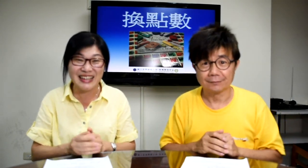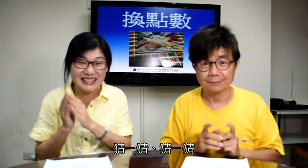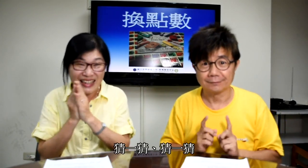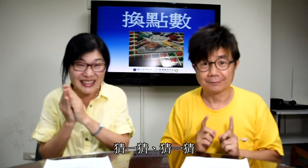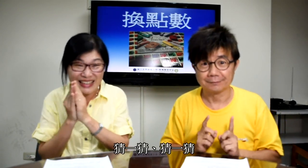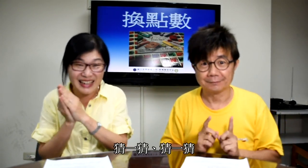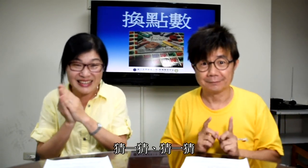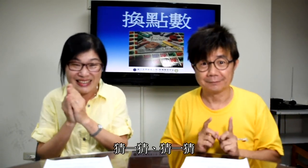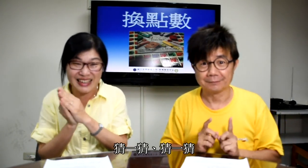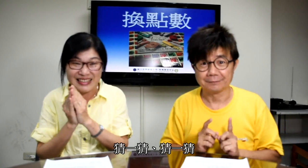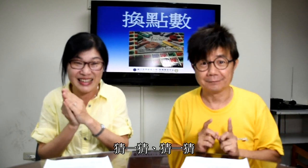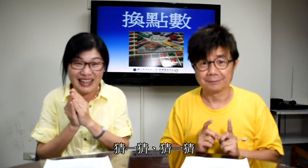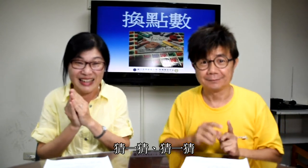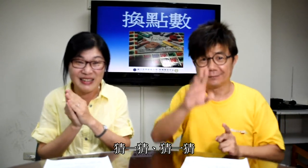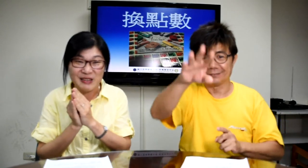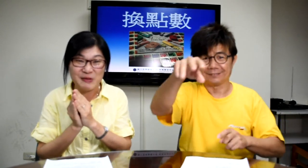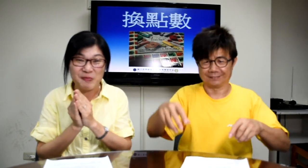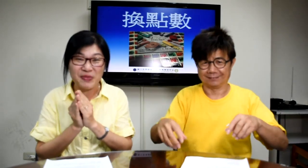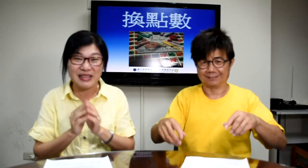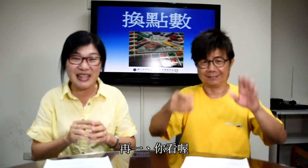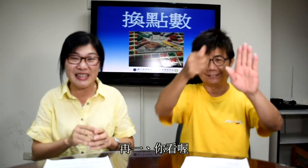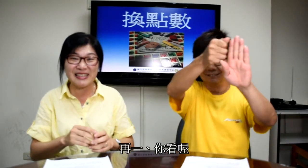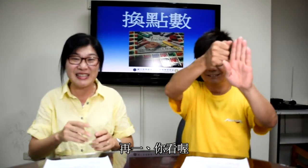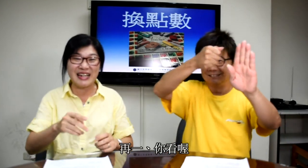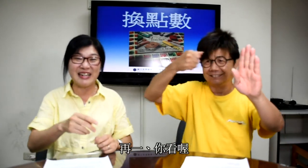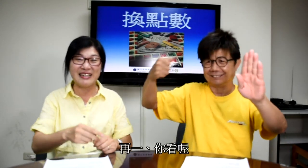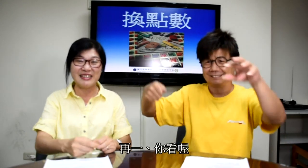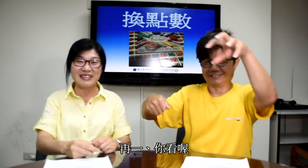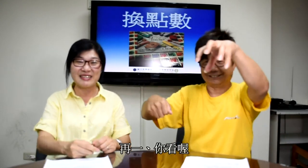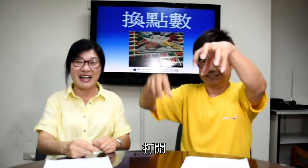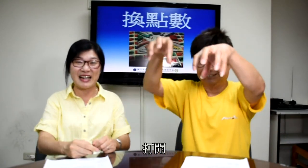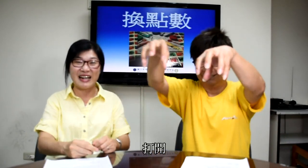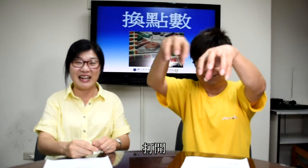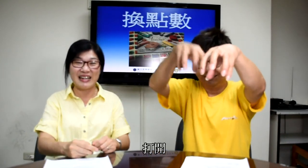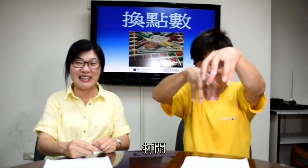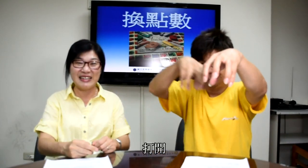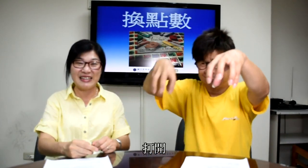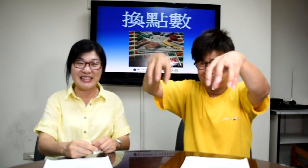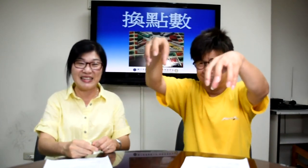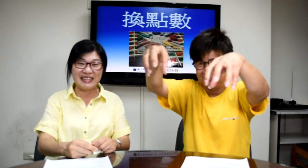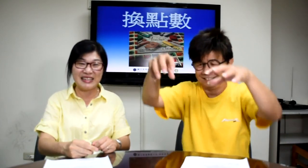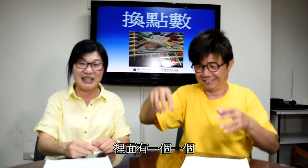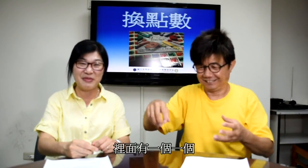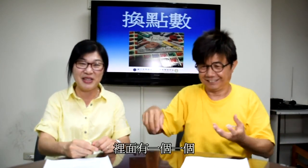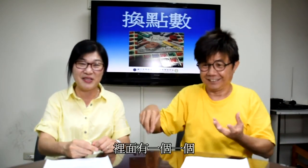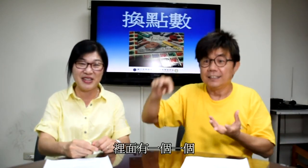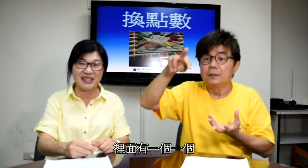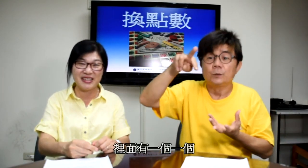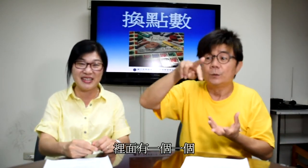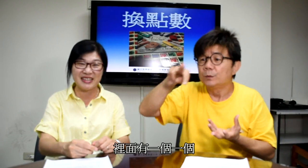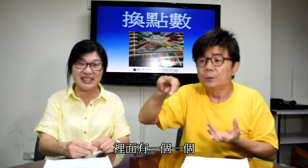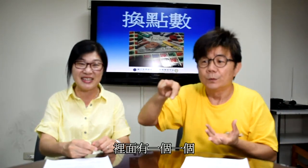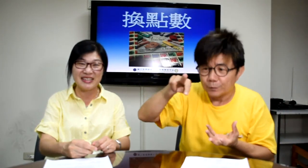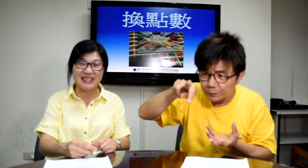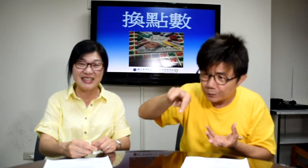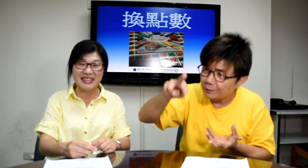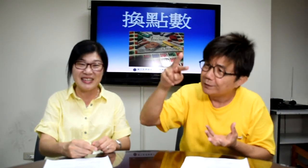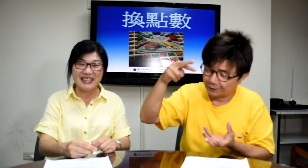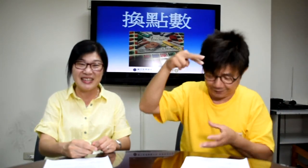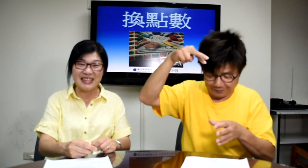猜一猜，猜一猜，在你看哦，打开，里面有一个一个，